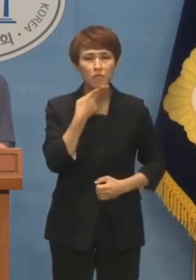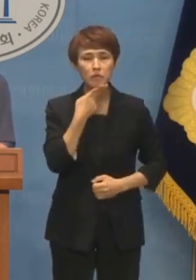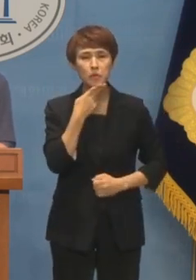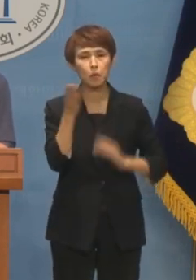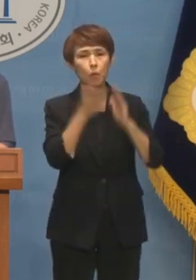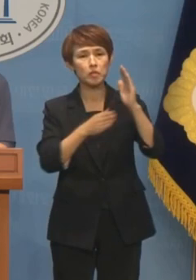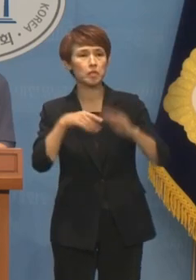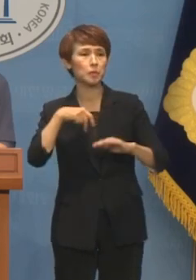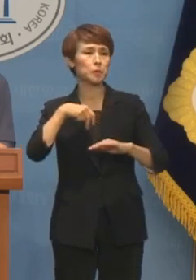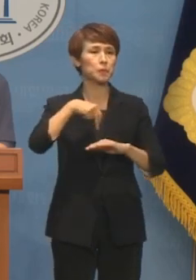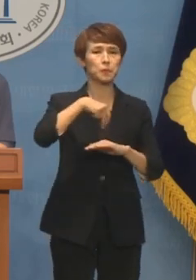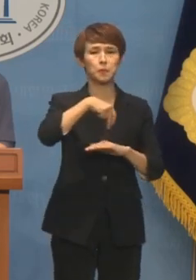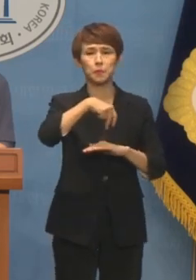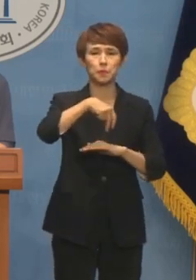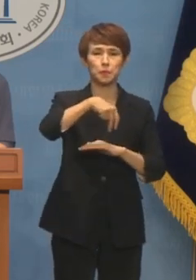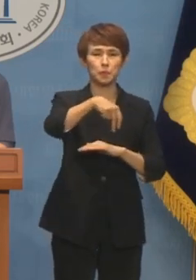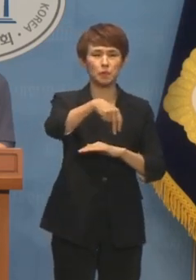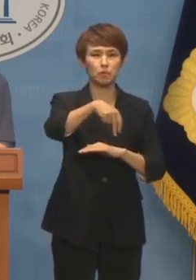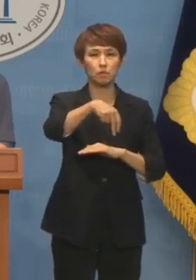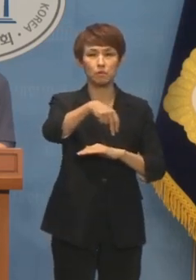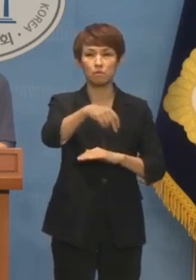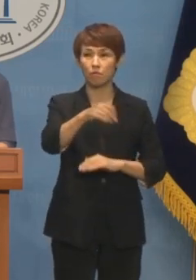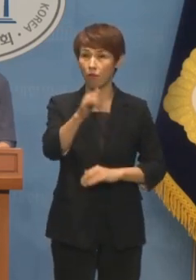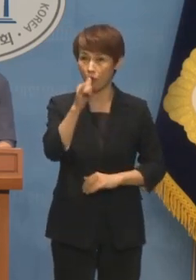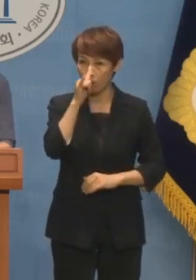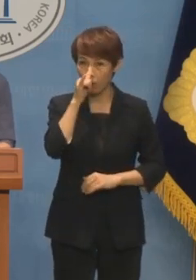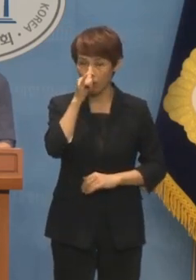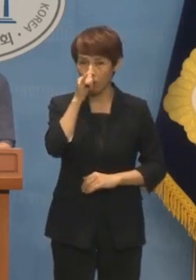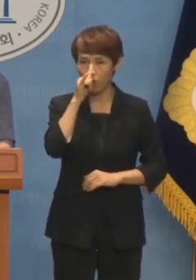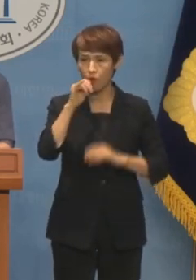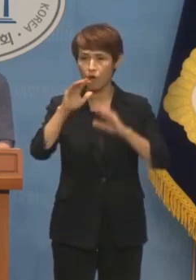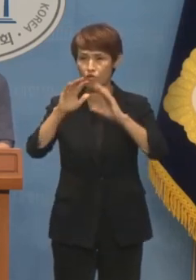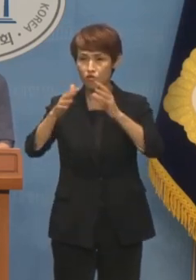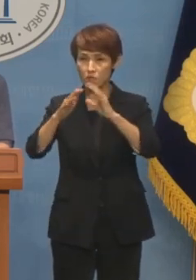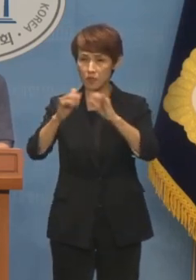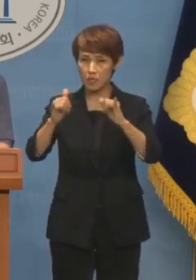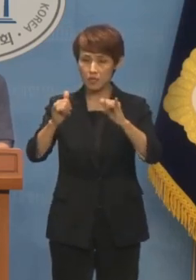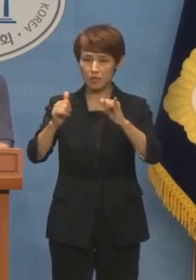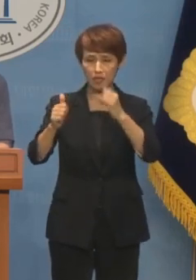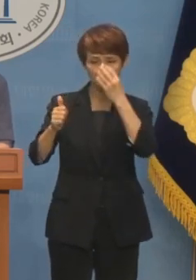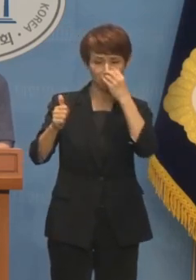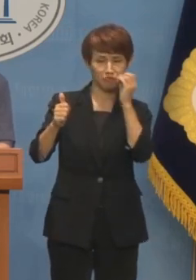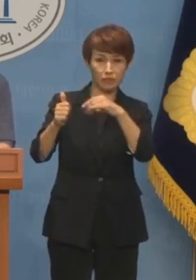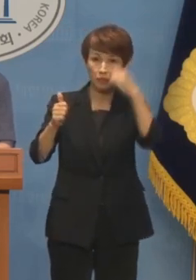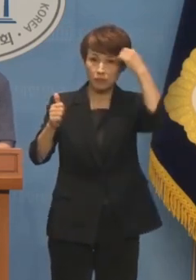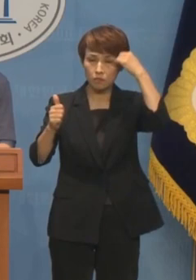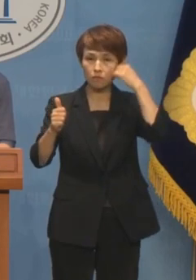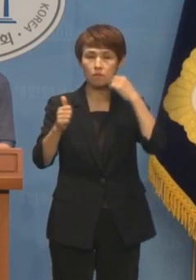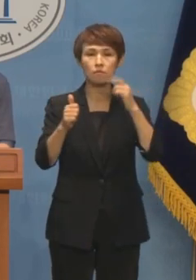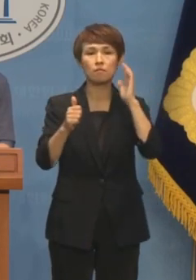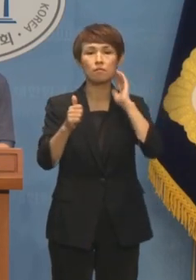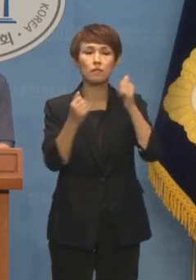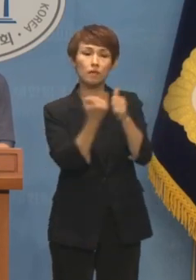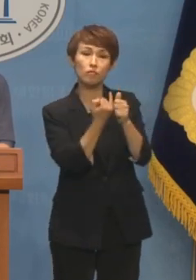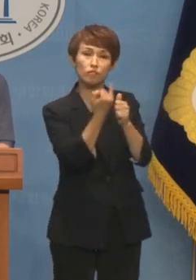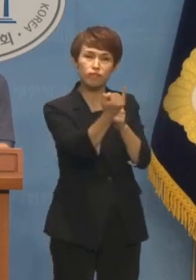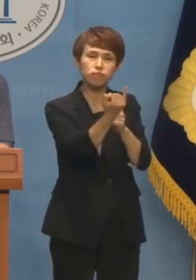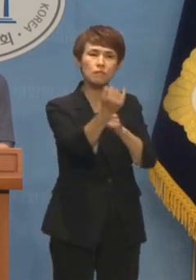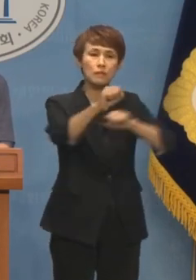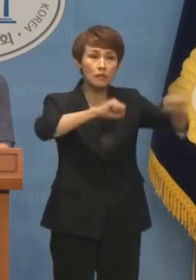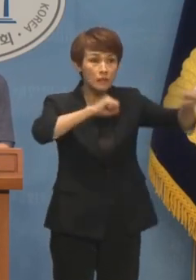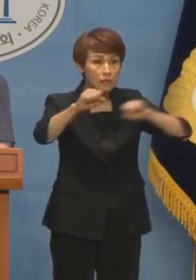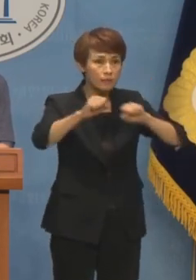행보를 오락가락 반복하며 우리 국민을 농락하고 있는 김건희 여사의 파렴치한 행태